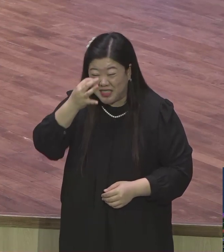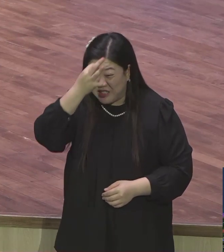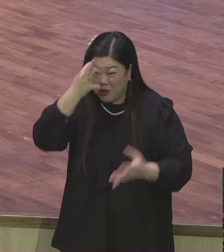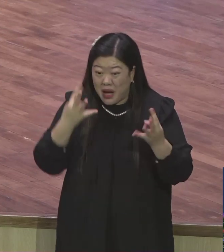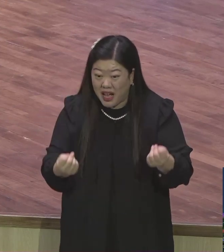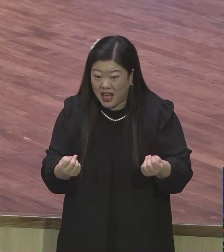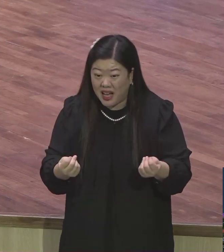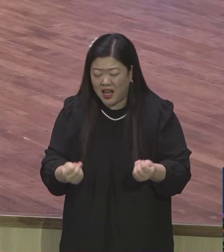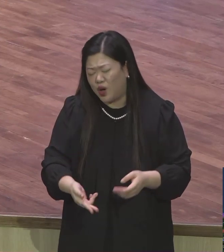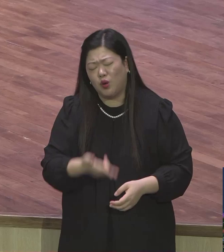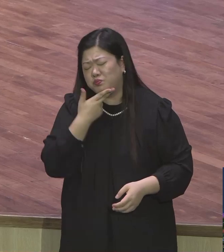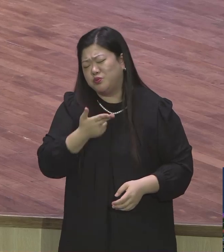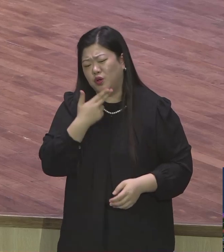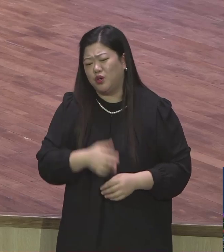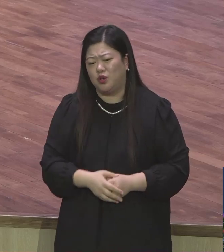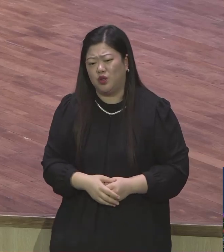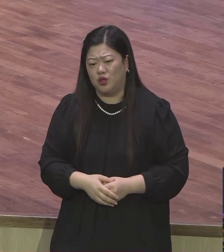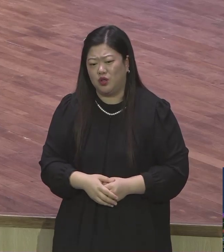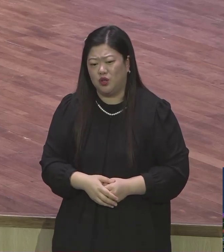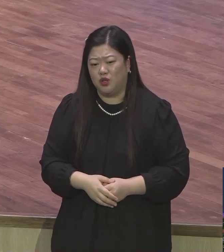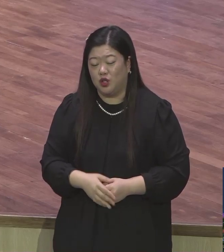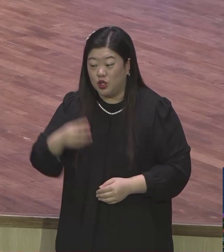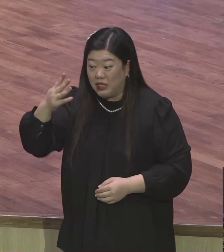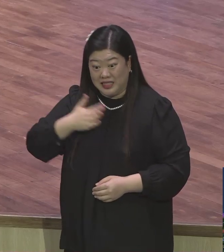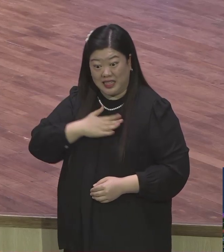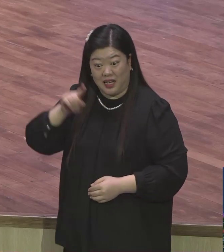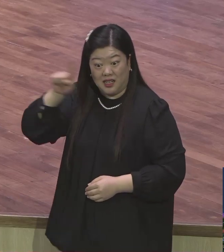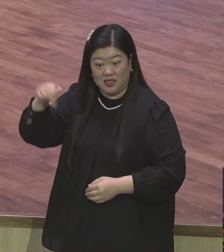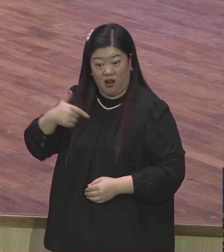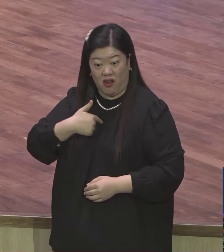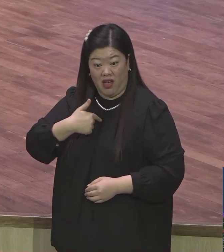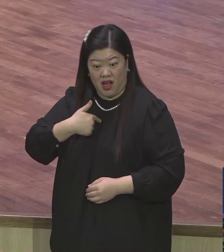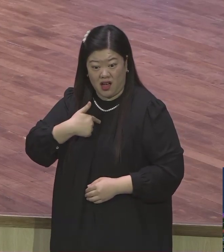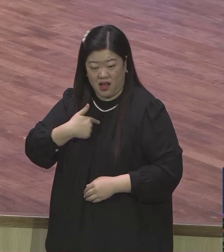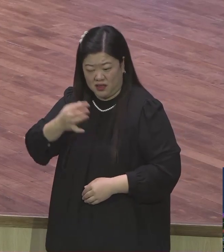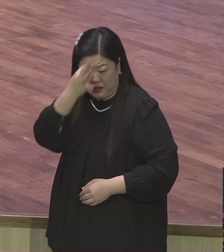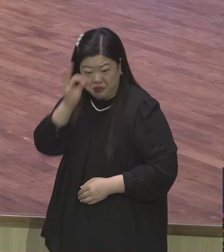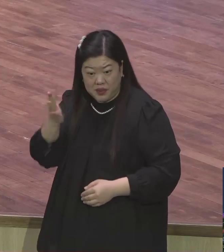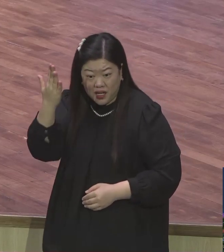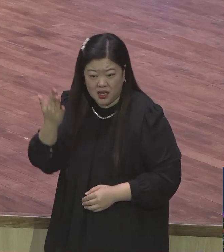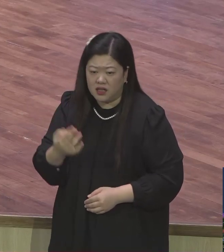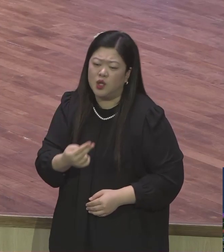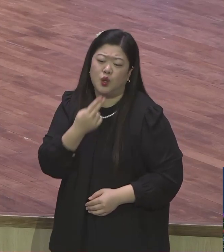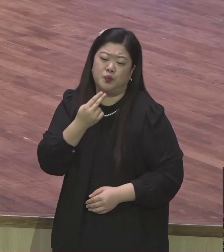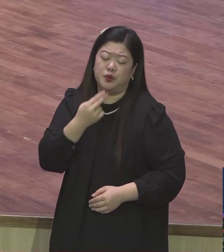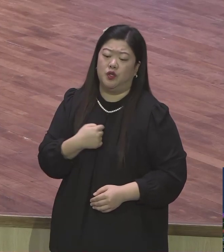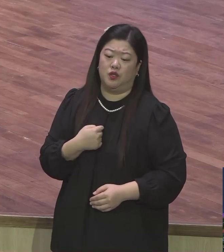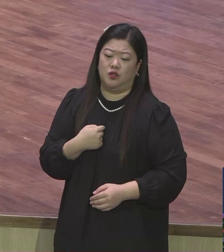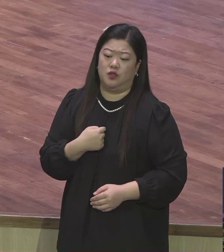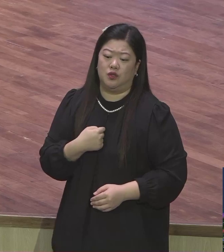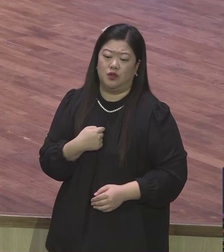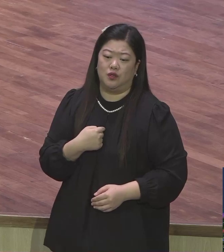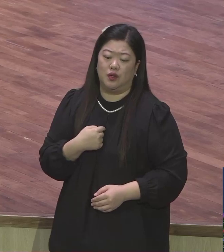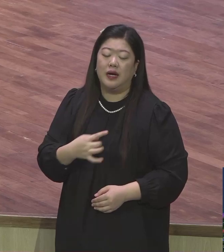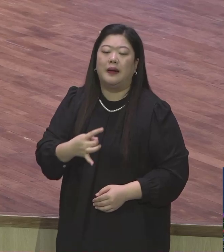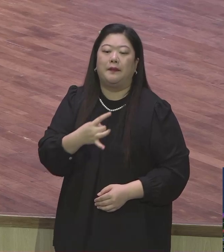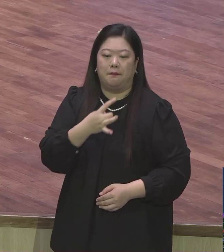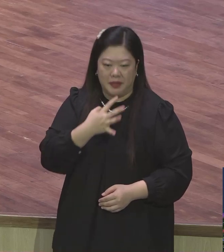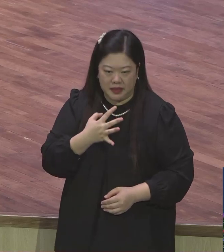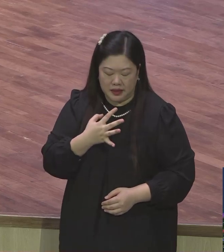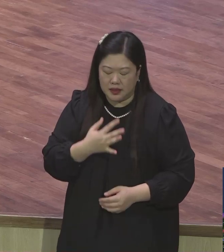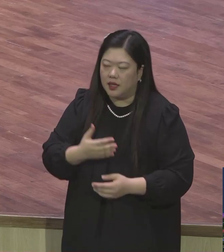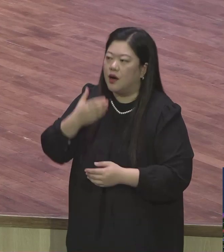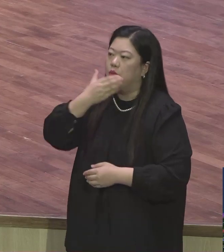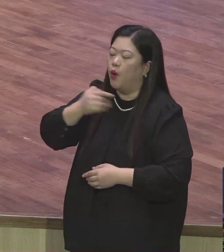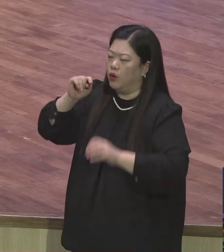정은주 문제점 맞습니다. 사람이잖아요. 바울을 위해서 생을 걸었다, 바울을 위해서